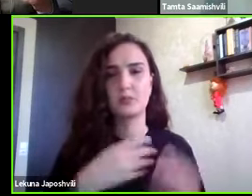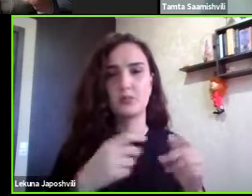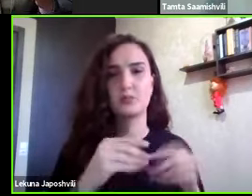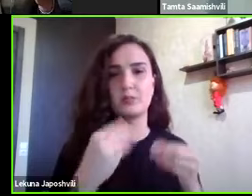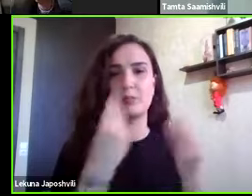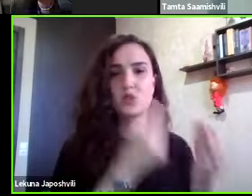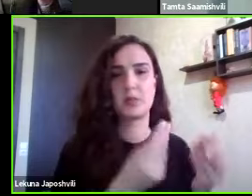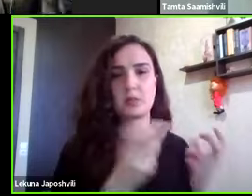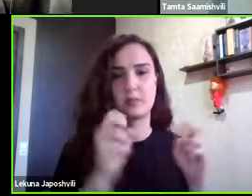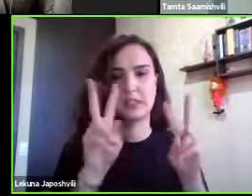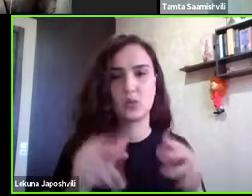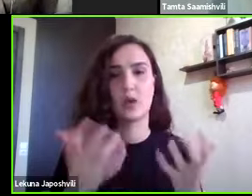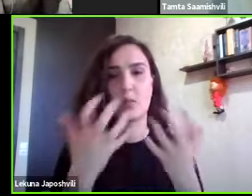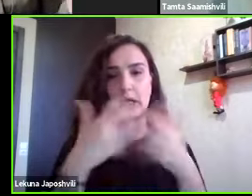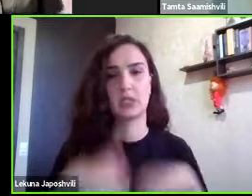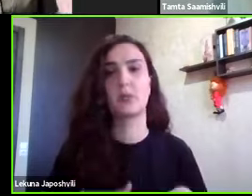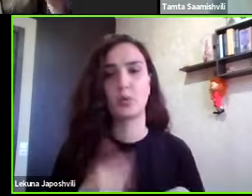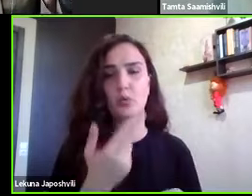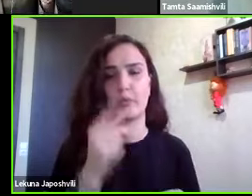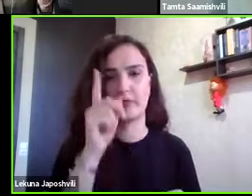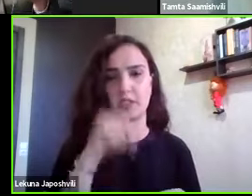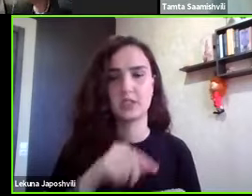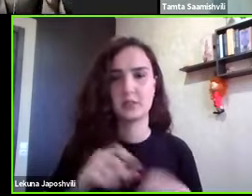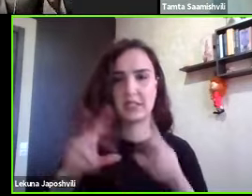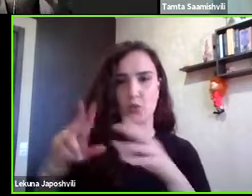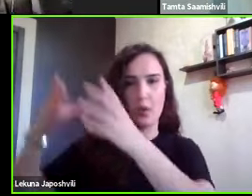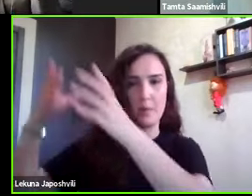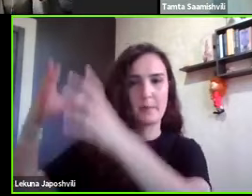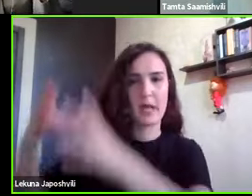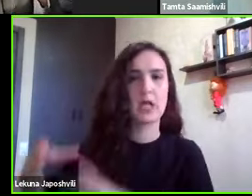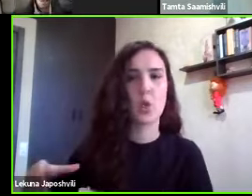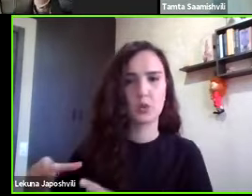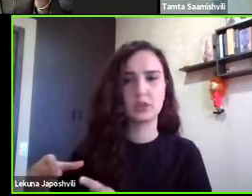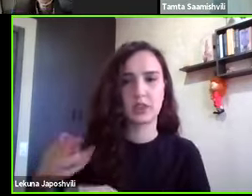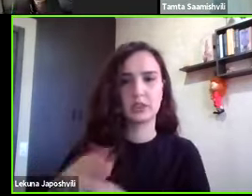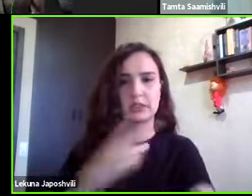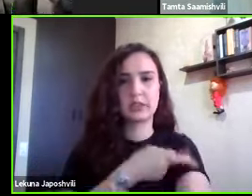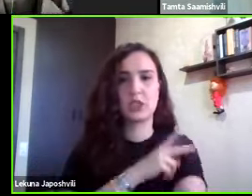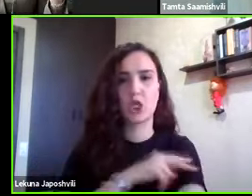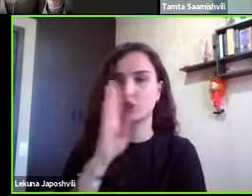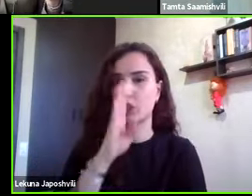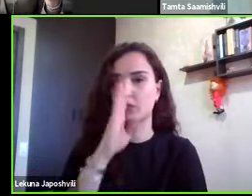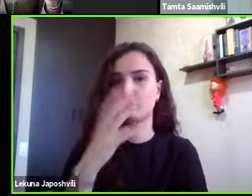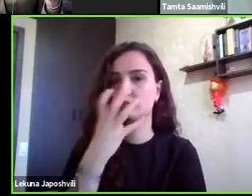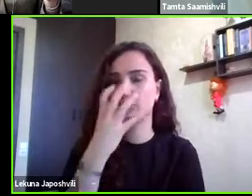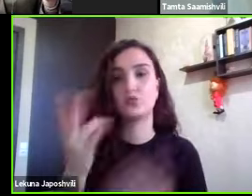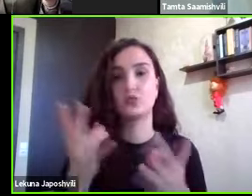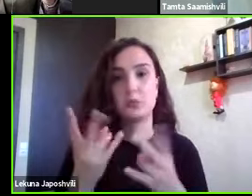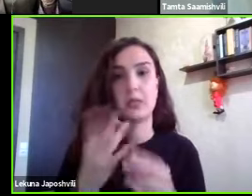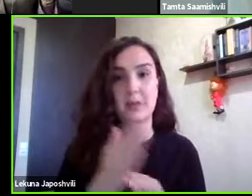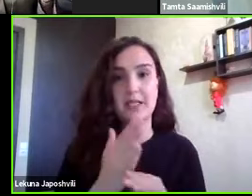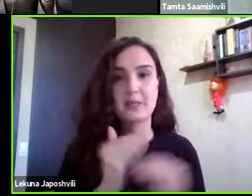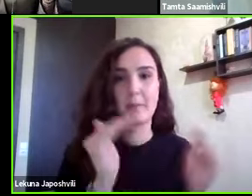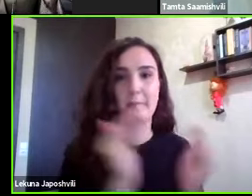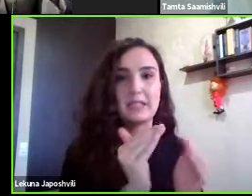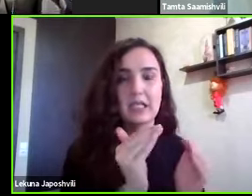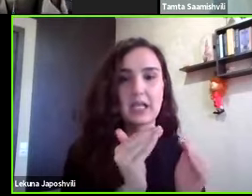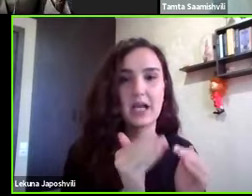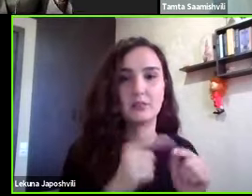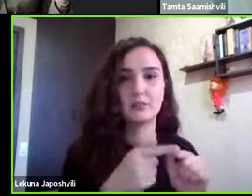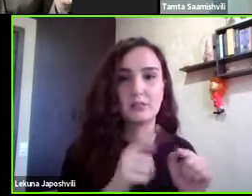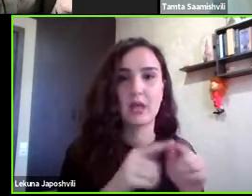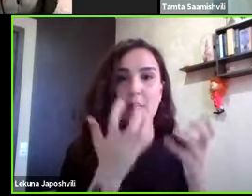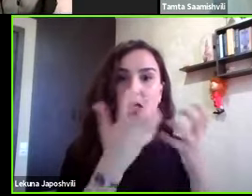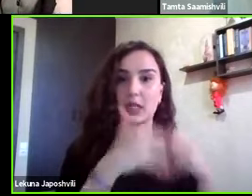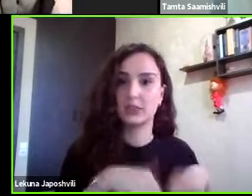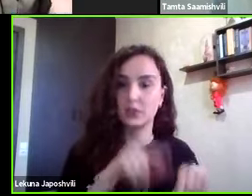ხო? ვიცით, რომ აი ბალონის სახით კლინიკაში ჟანგბადი გვჭირდება, მაგრამ არსებობს პატარა აპარატები, რომელიც